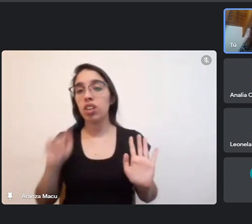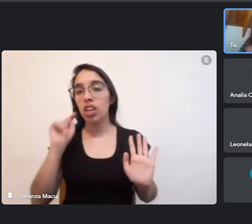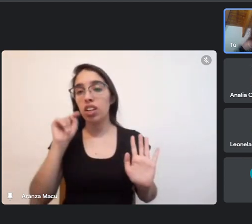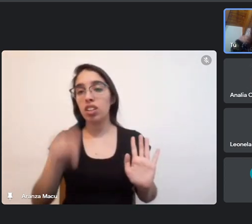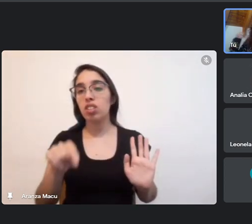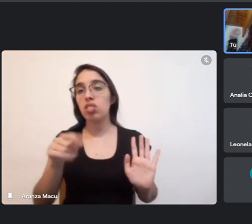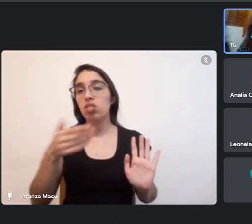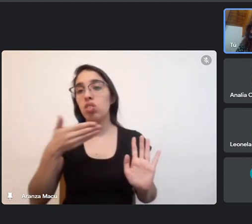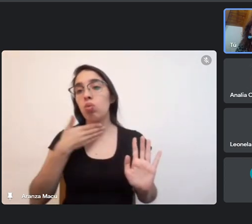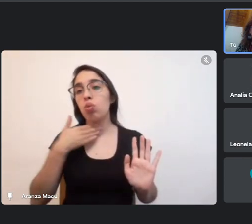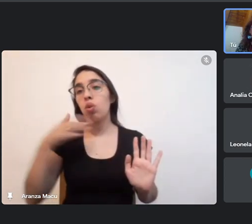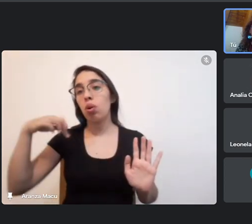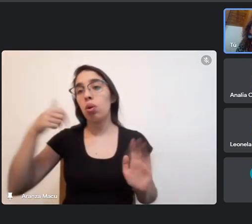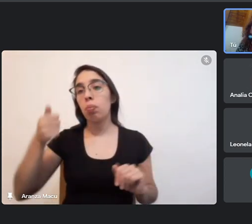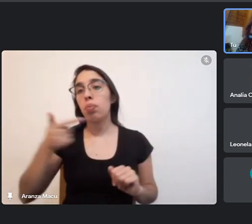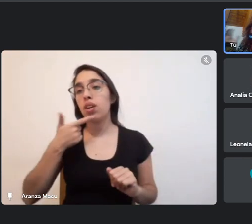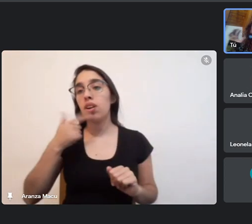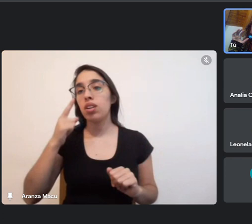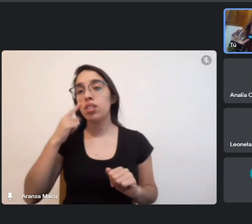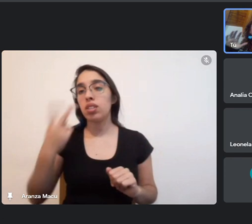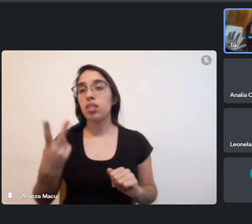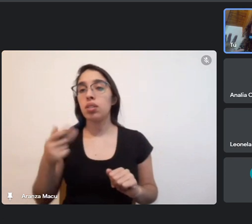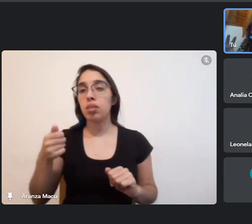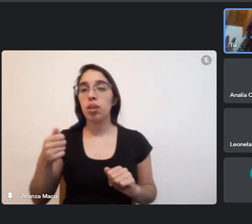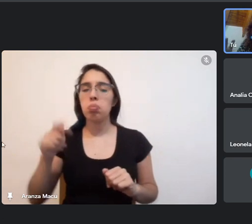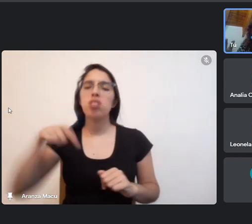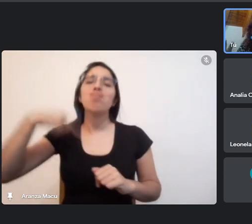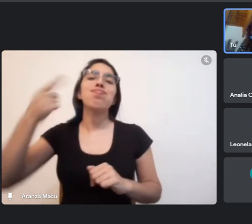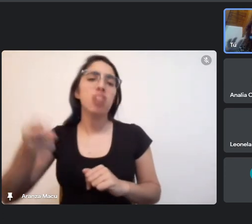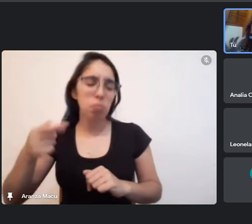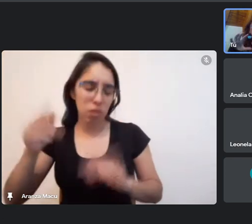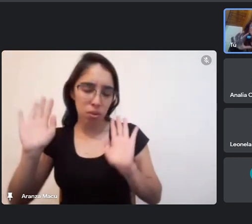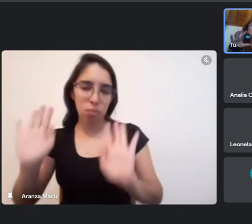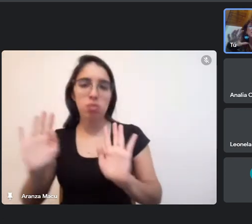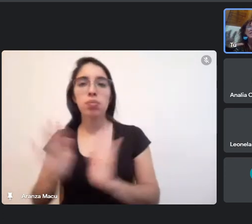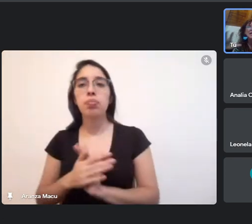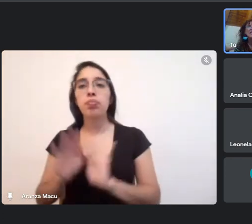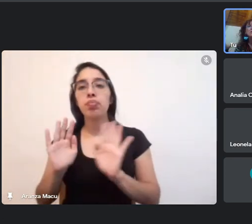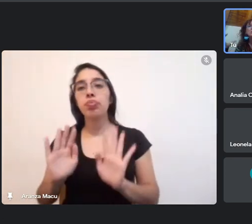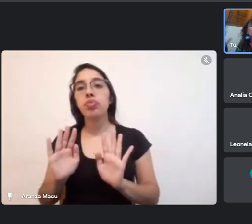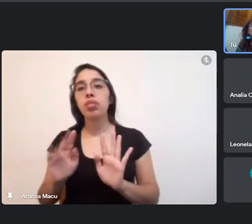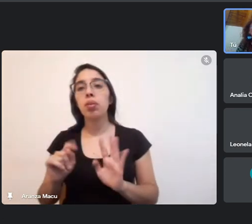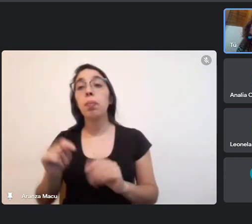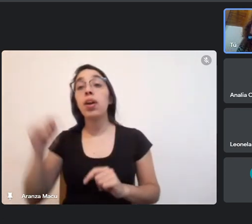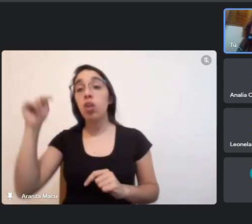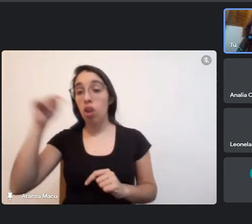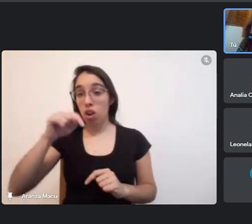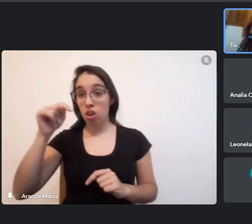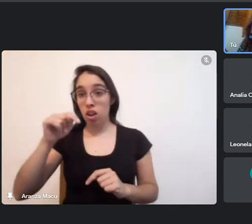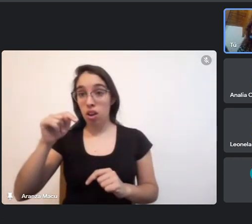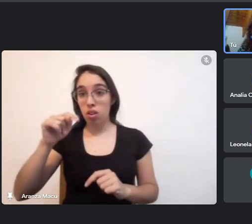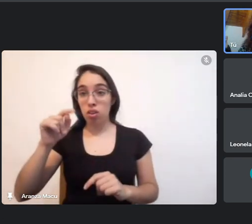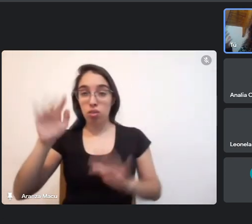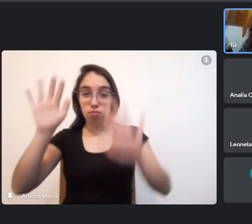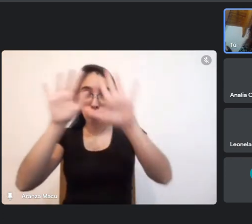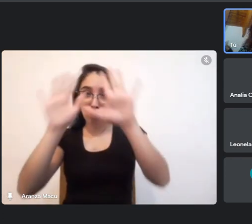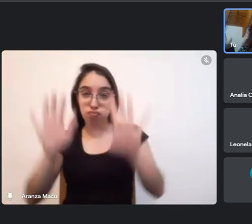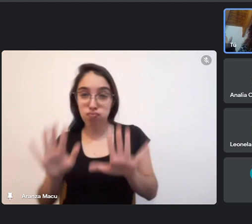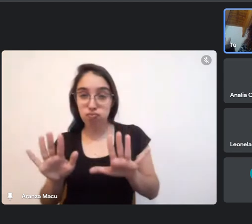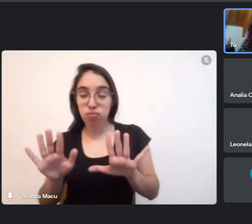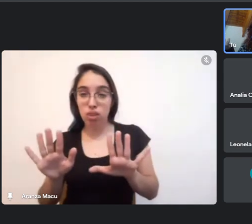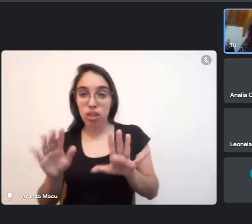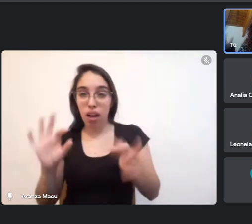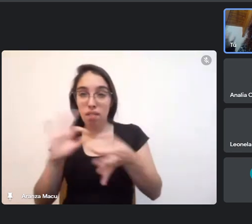vamos a ver más adelante. Lo que yo acá les muestro es cómo sería la estructura de una frase